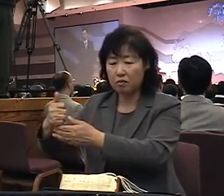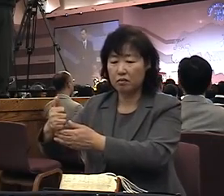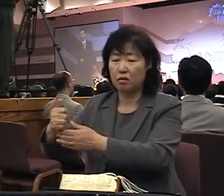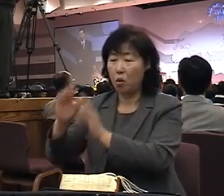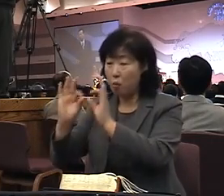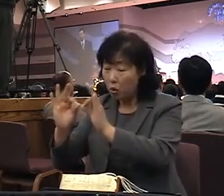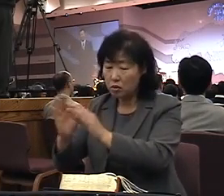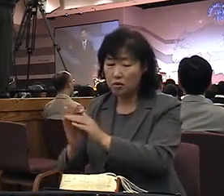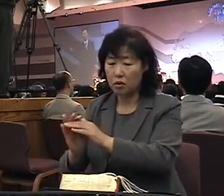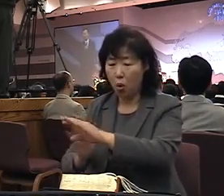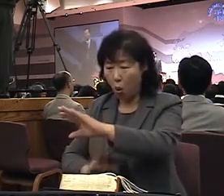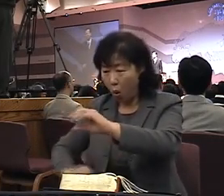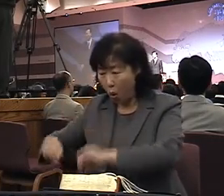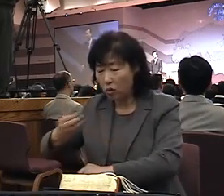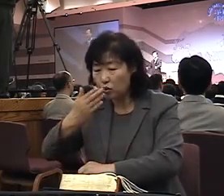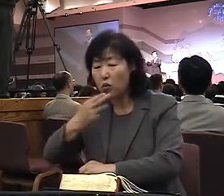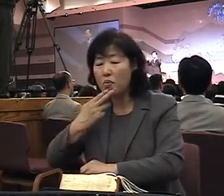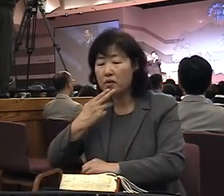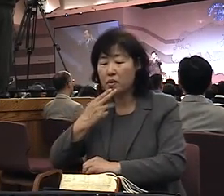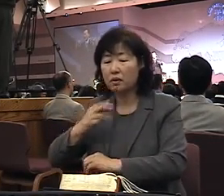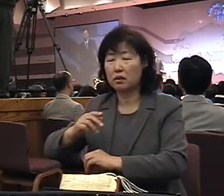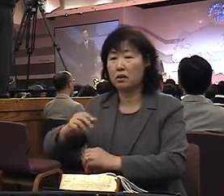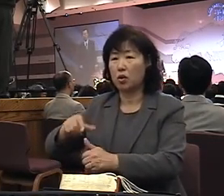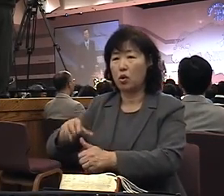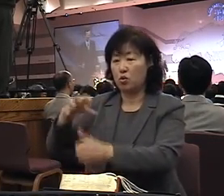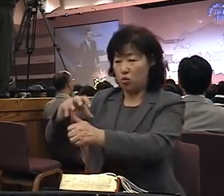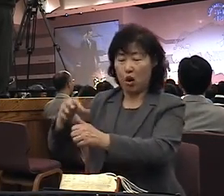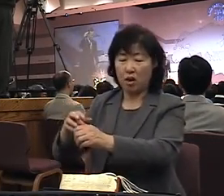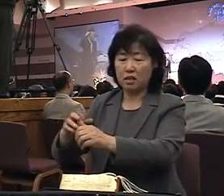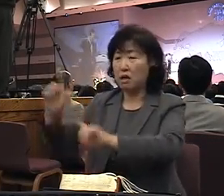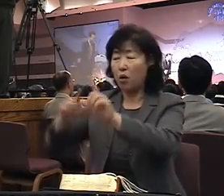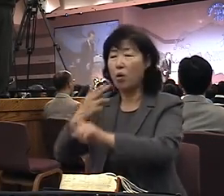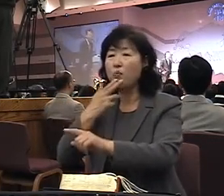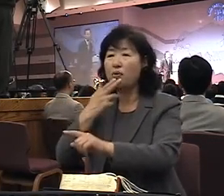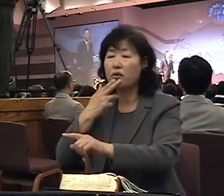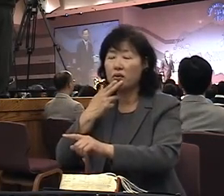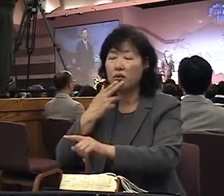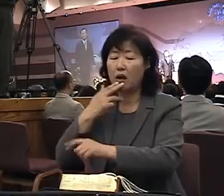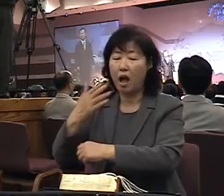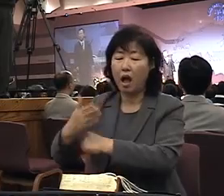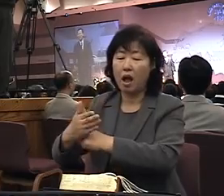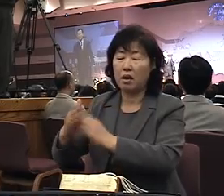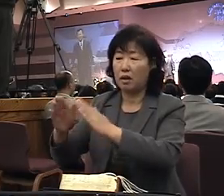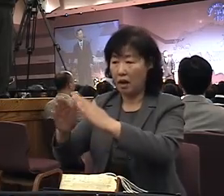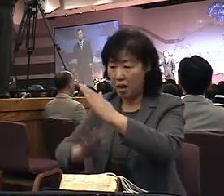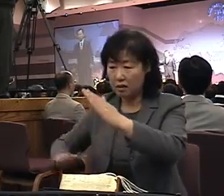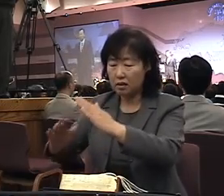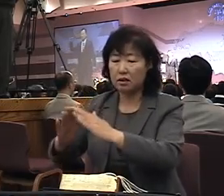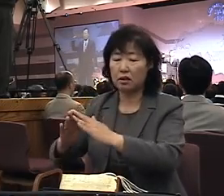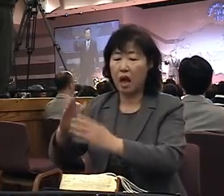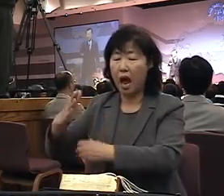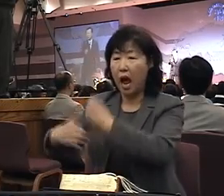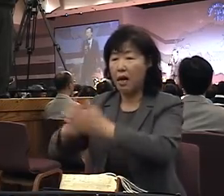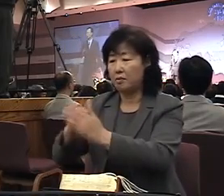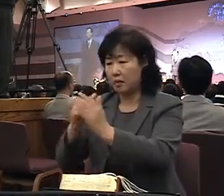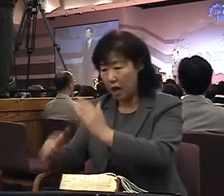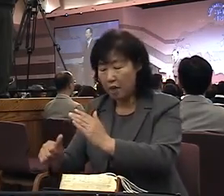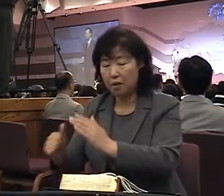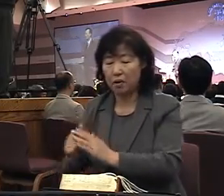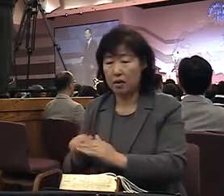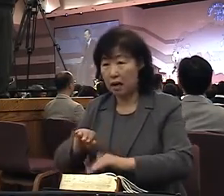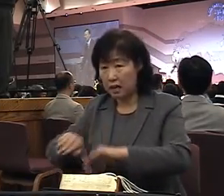없는, 구속할 수 없는 상황이 없기 때문에 그러한 가정에서도 우리 하나님께서 가입하시고 예수 그리스도께서